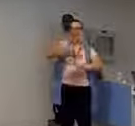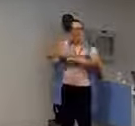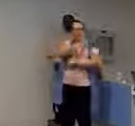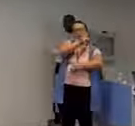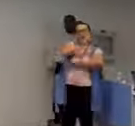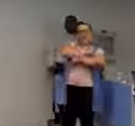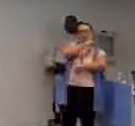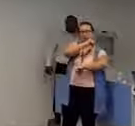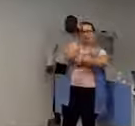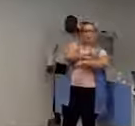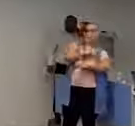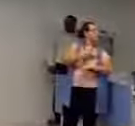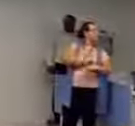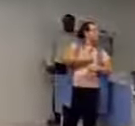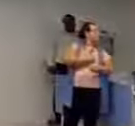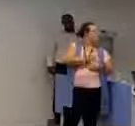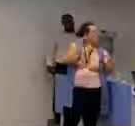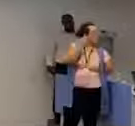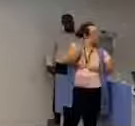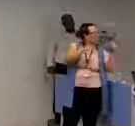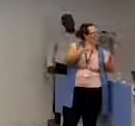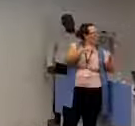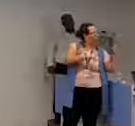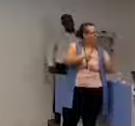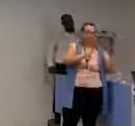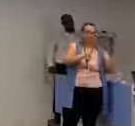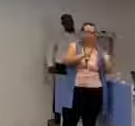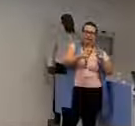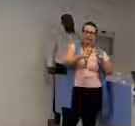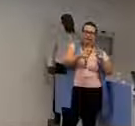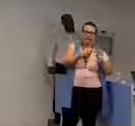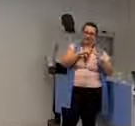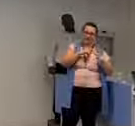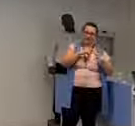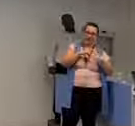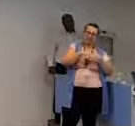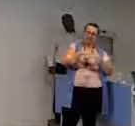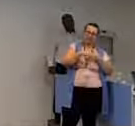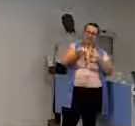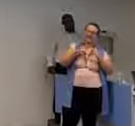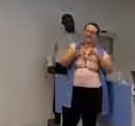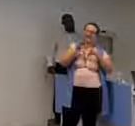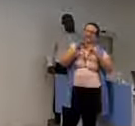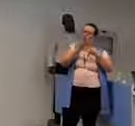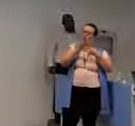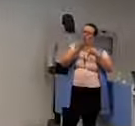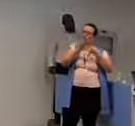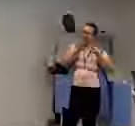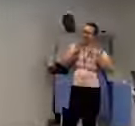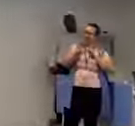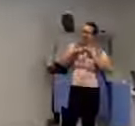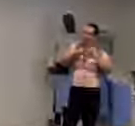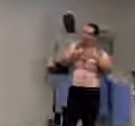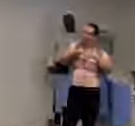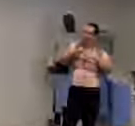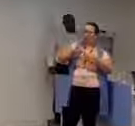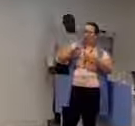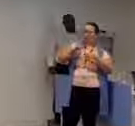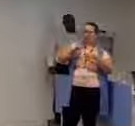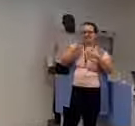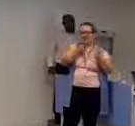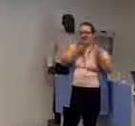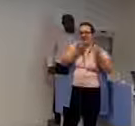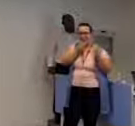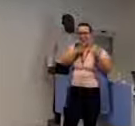com a manufatura, porque todos os componentes que eu coloquei aqui, ó, eles têm um alojamento, que tem uma tolerância, que tem um tipo de rosca, que tem informações que